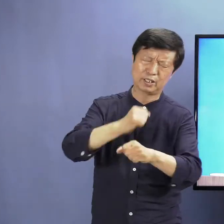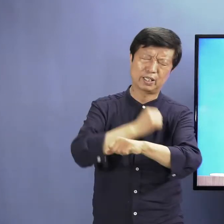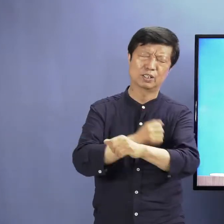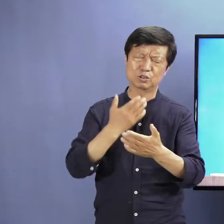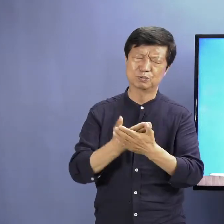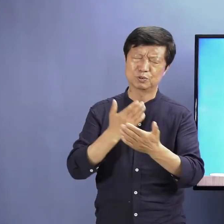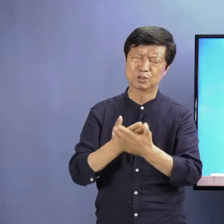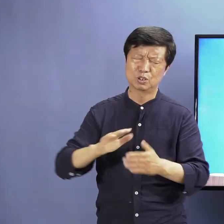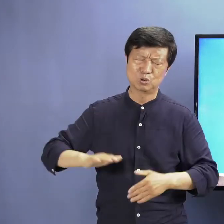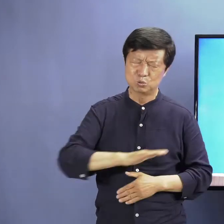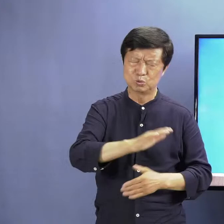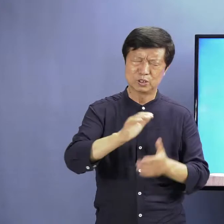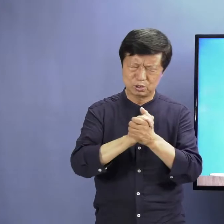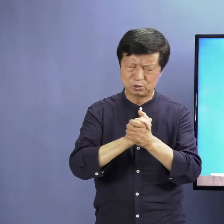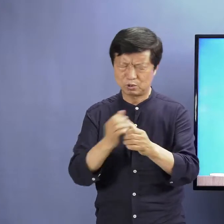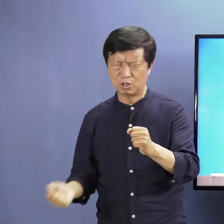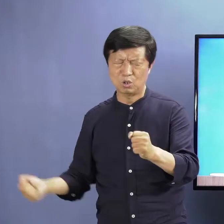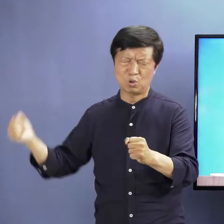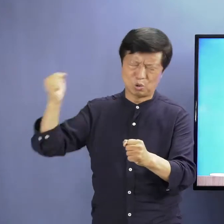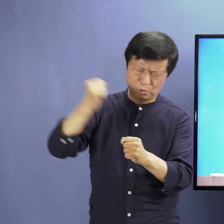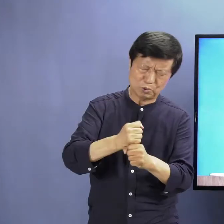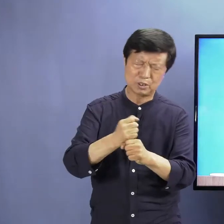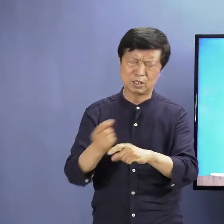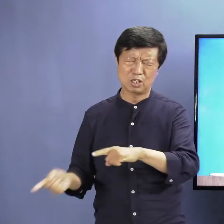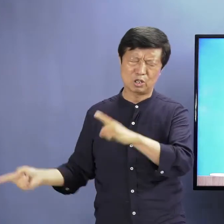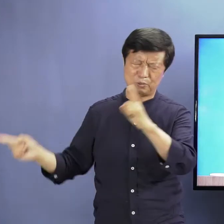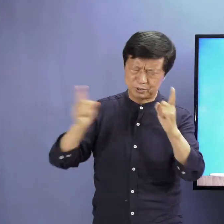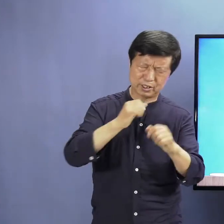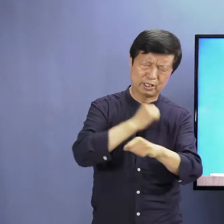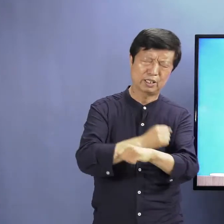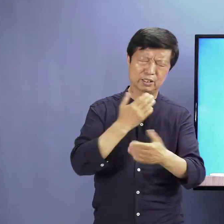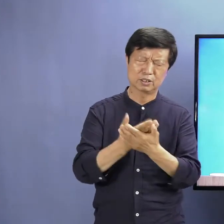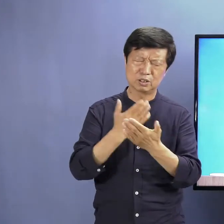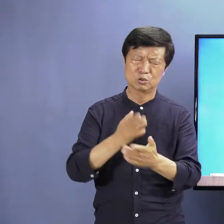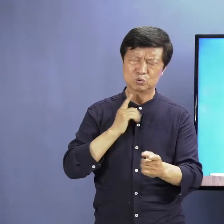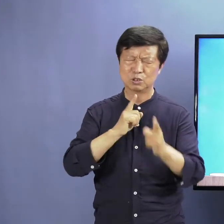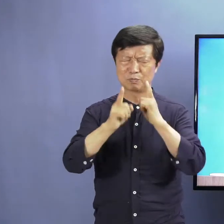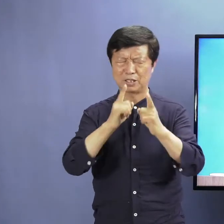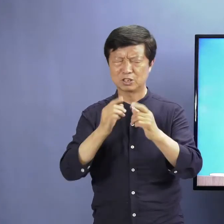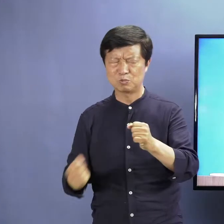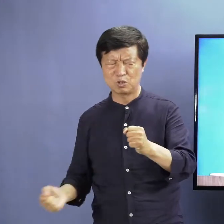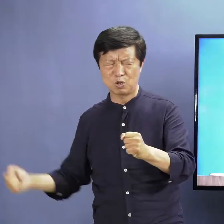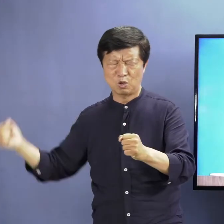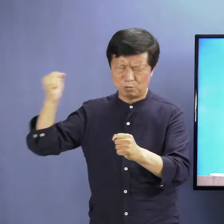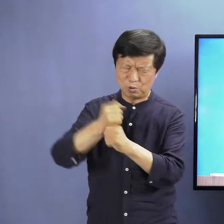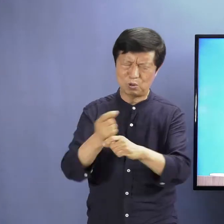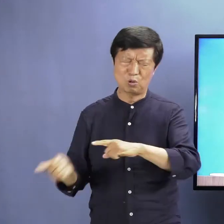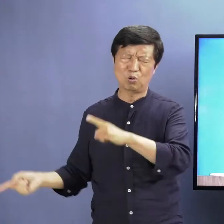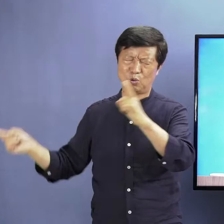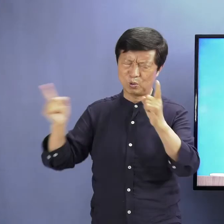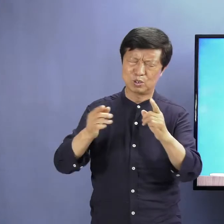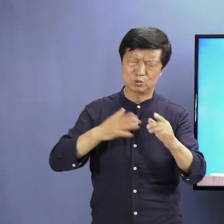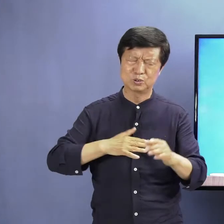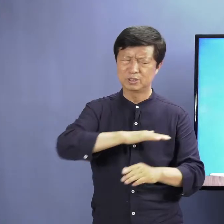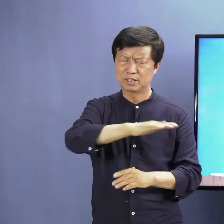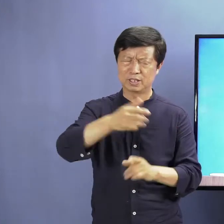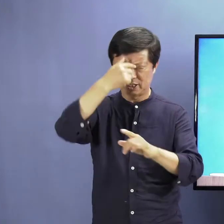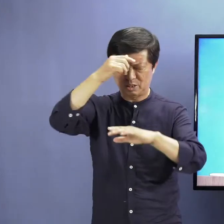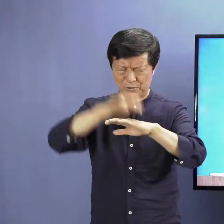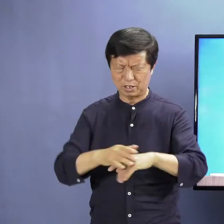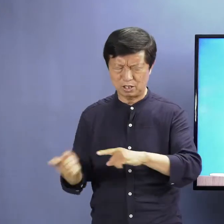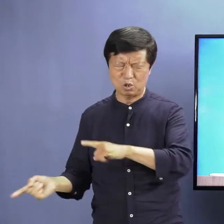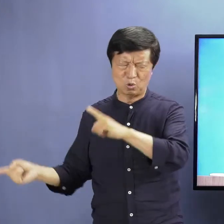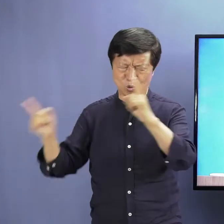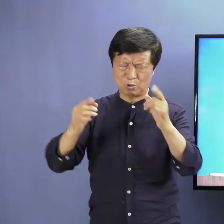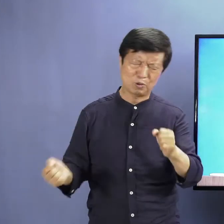우리의 기도가 회복되게 하옵소서. 우리의 말씀이 회복되게 하여 주옵소서. 우리의 예배가 회복되게 하여 주옵소서.